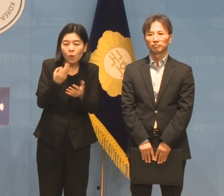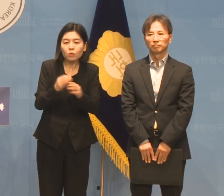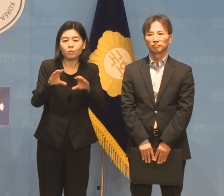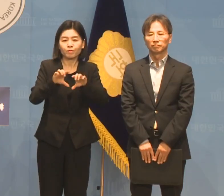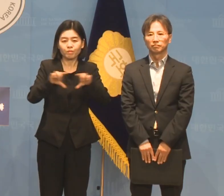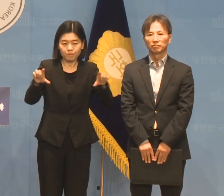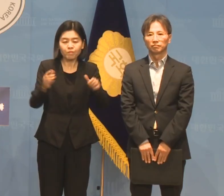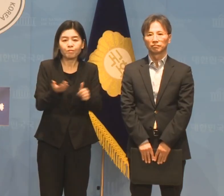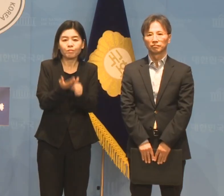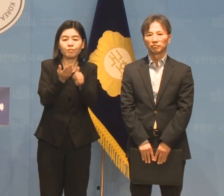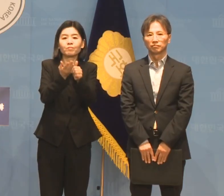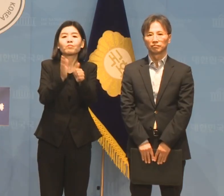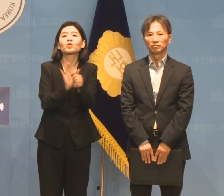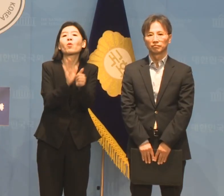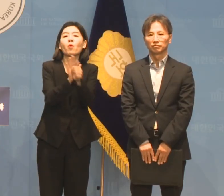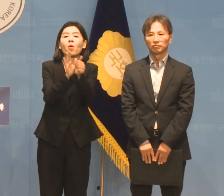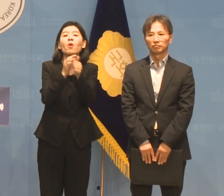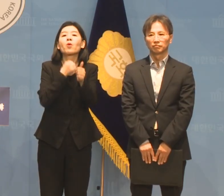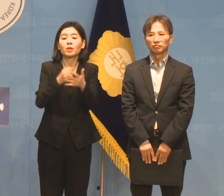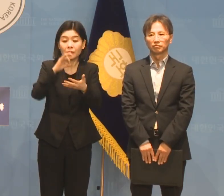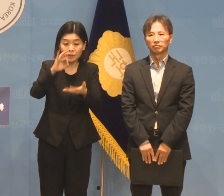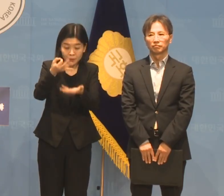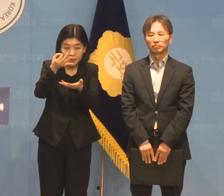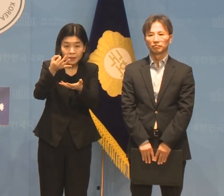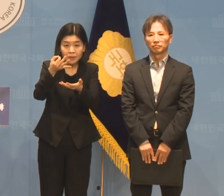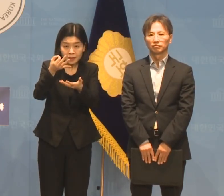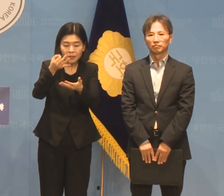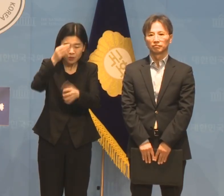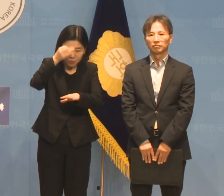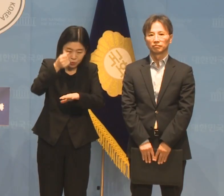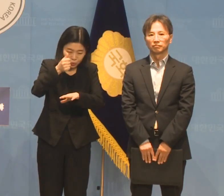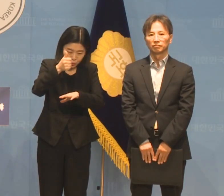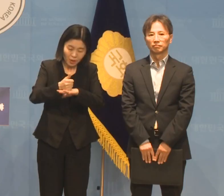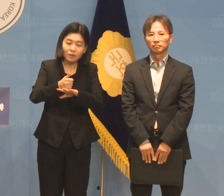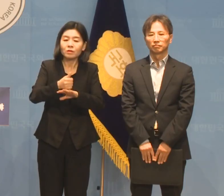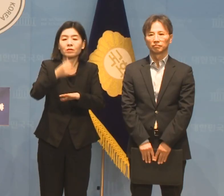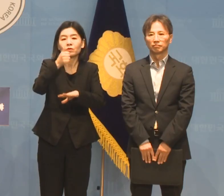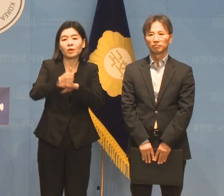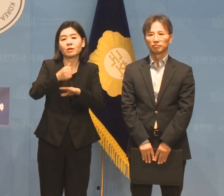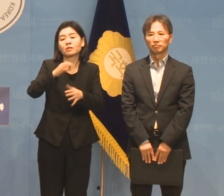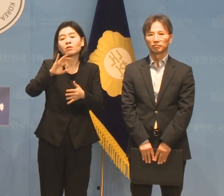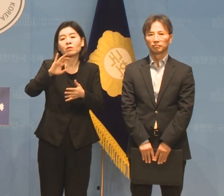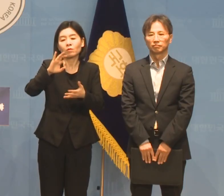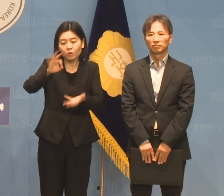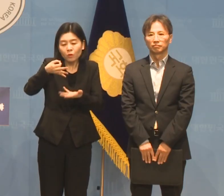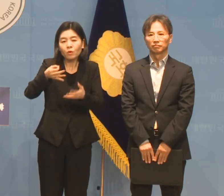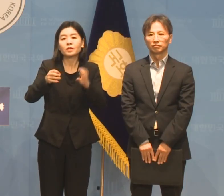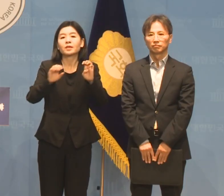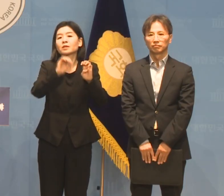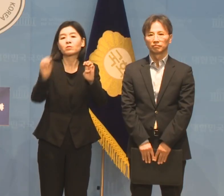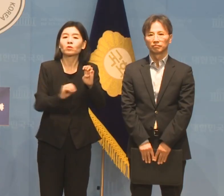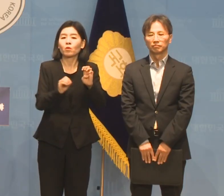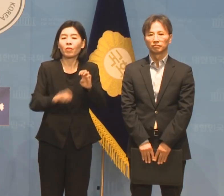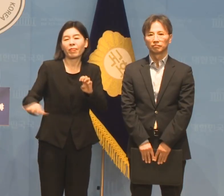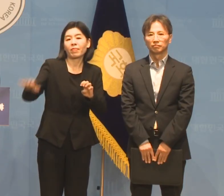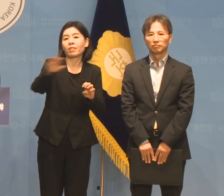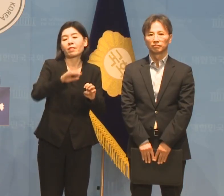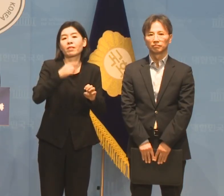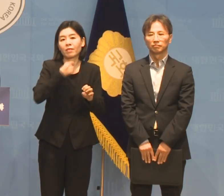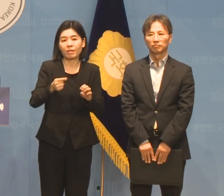40%의 최저소득을 모든 국민에게 보장하겠습니다. 산업화를 이끈